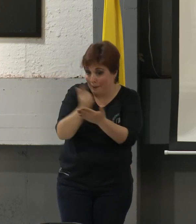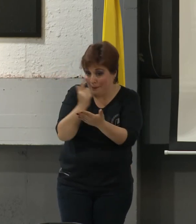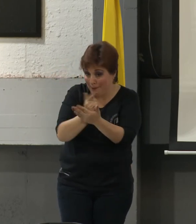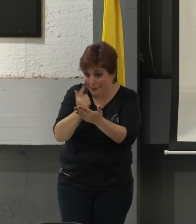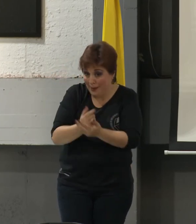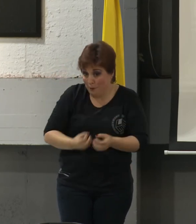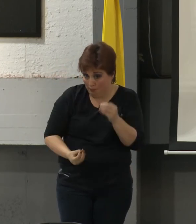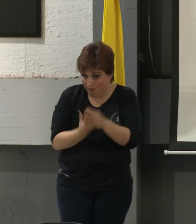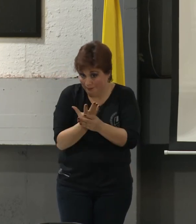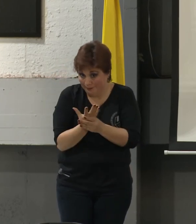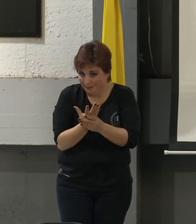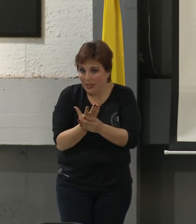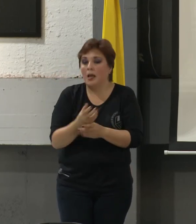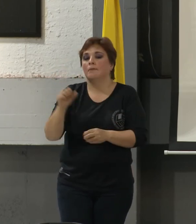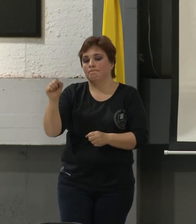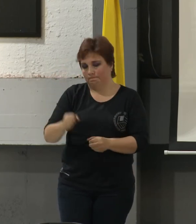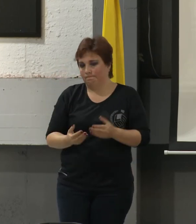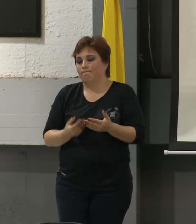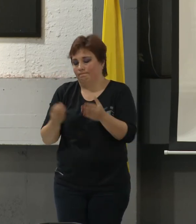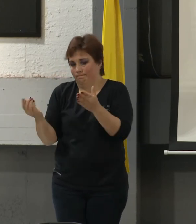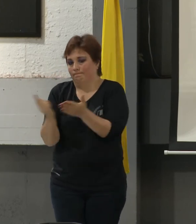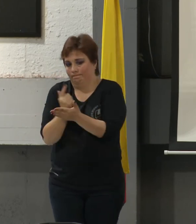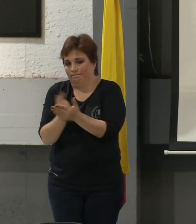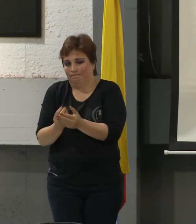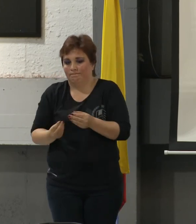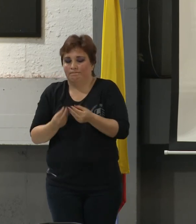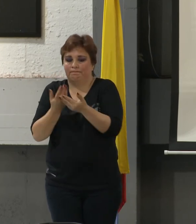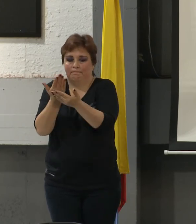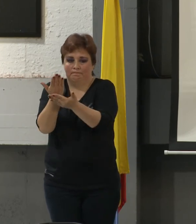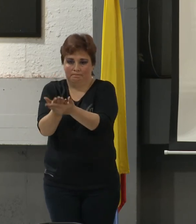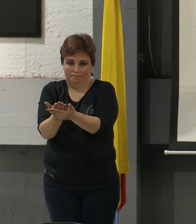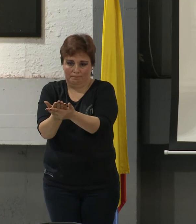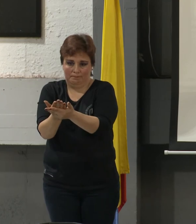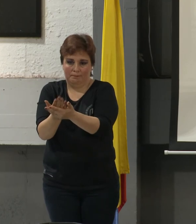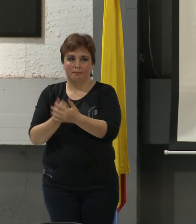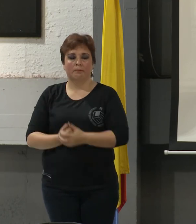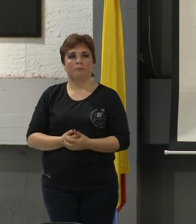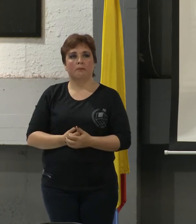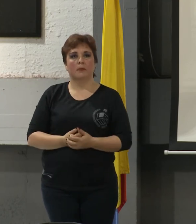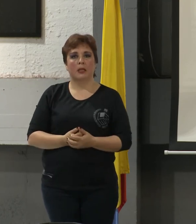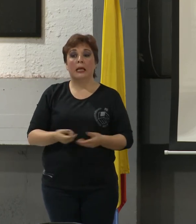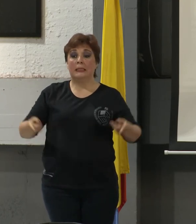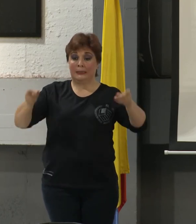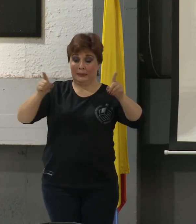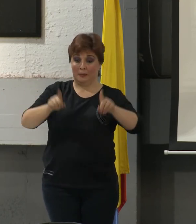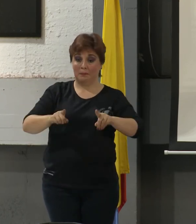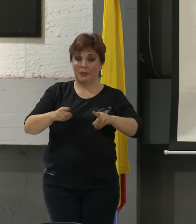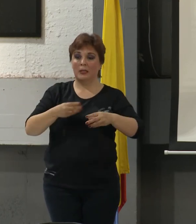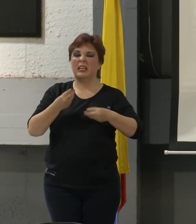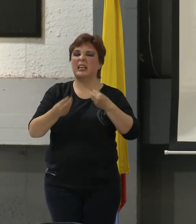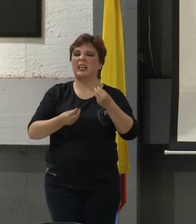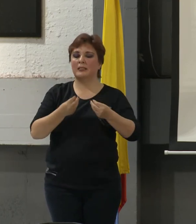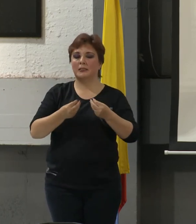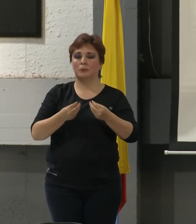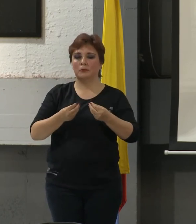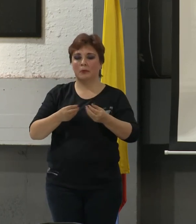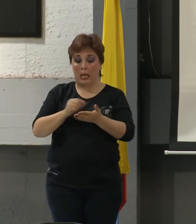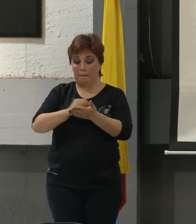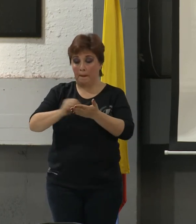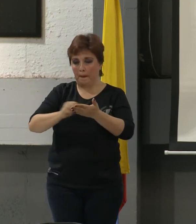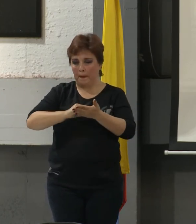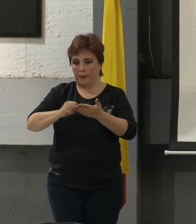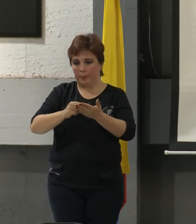investigaciones realizadas por los maestros en los últimos años además se está gestionando la edición de un número de la revista colombiana de educación